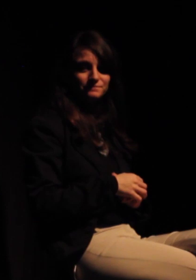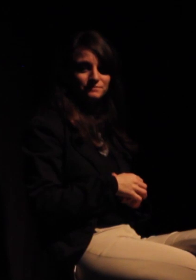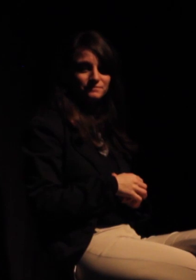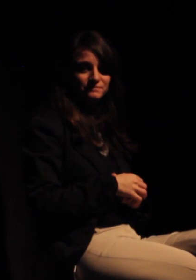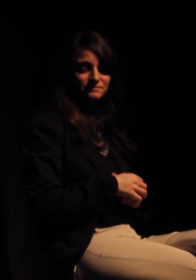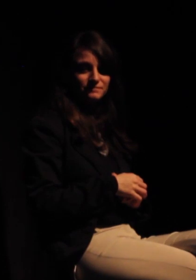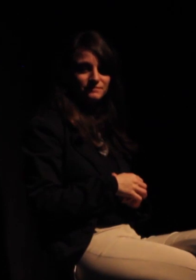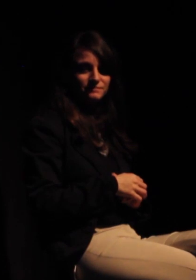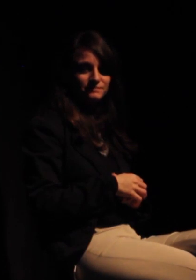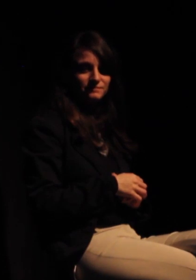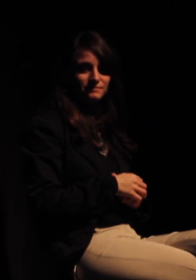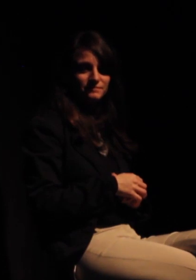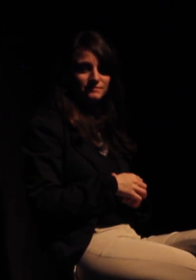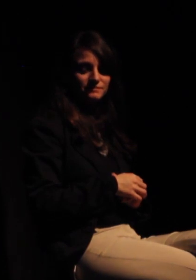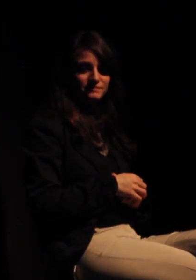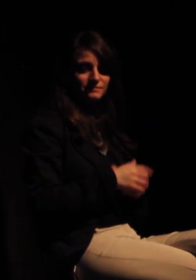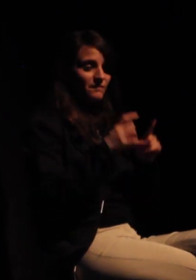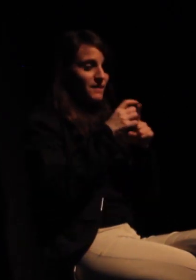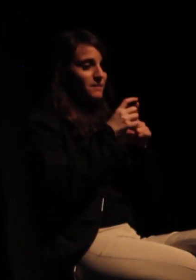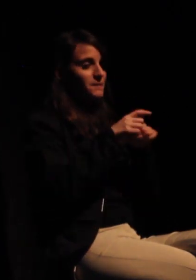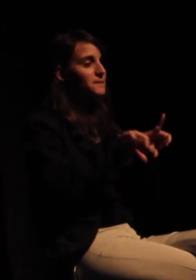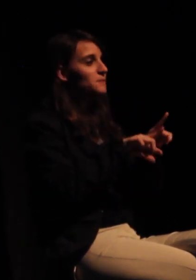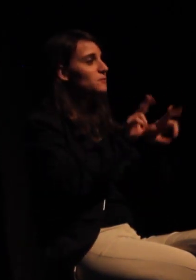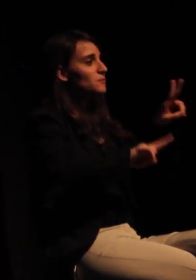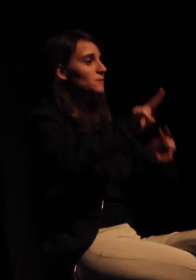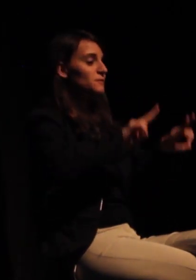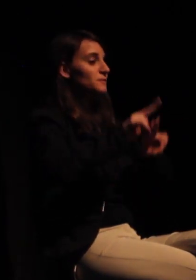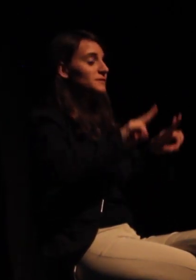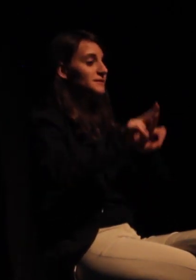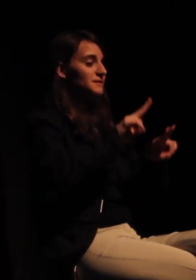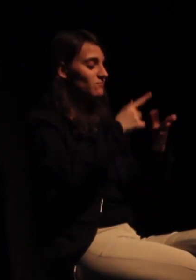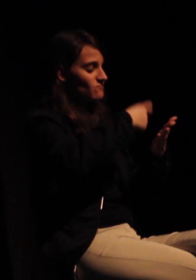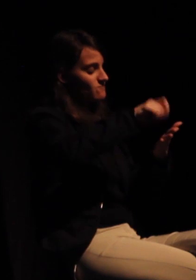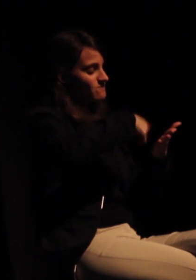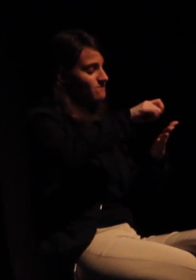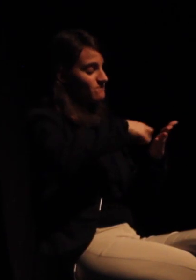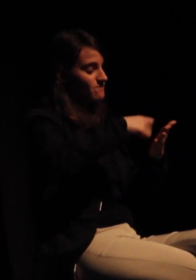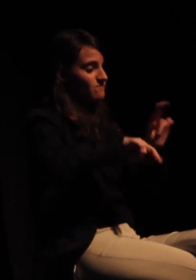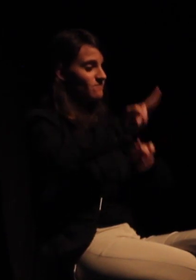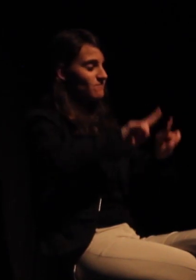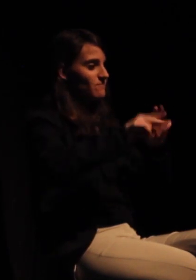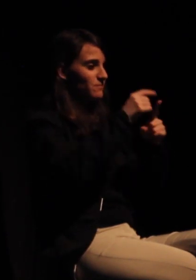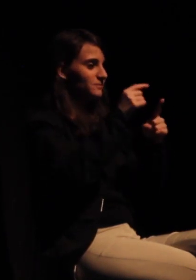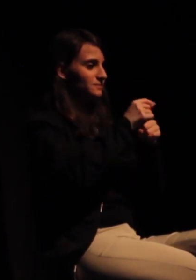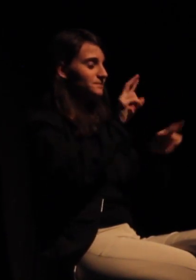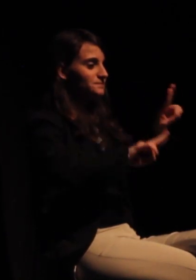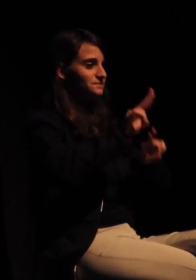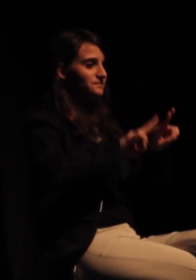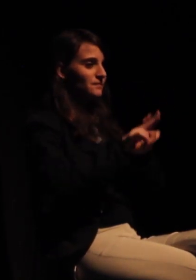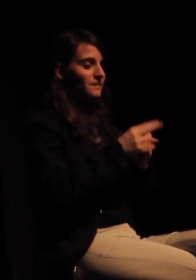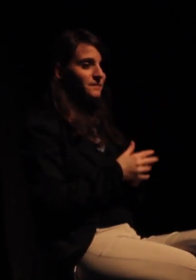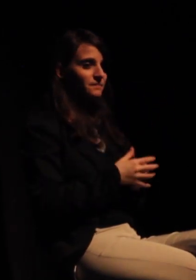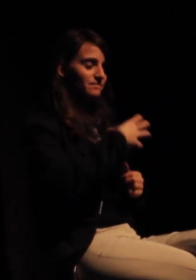E que as palavras também vão sendo tão usadas e tão mal usadas, elas